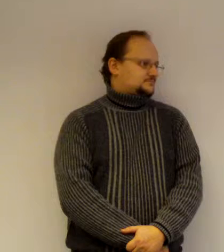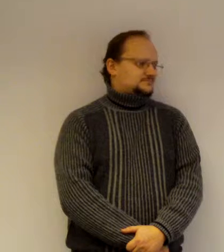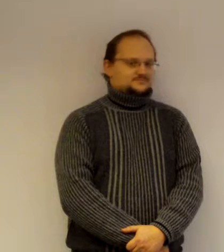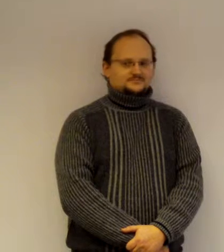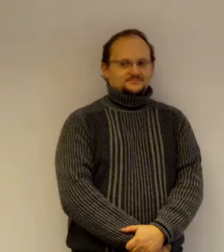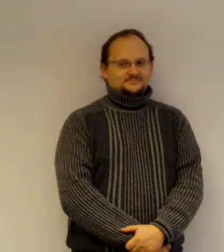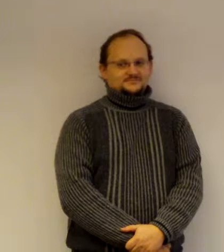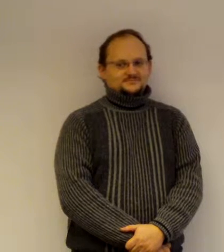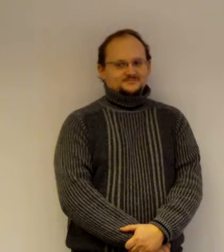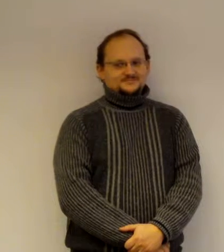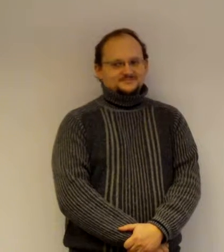Ah oui, comment fait-on?